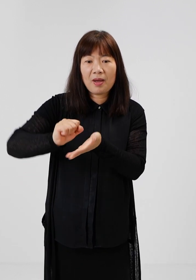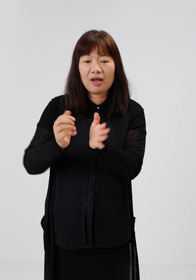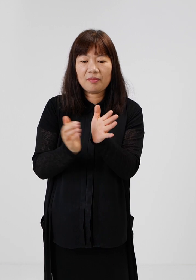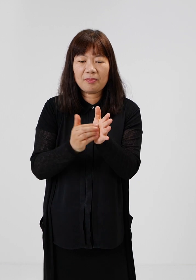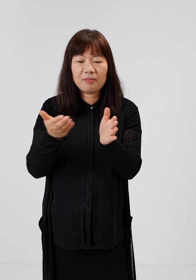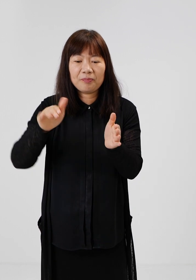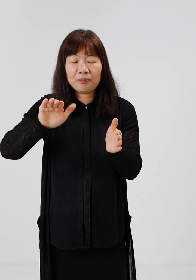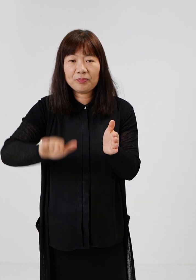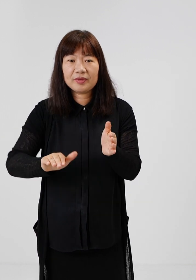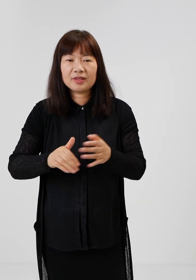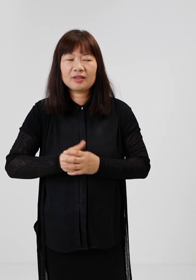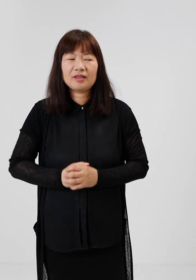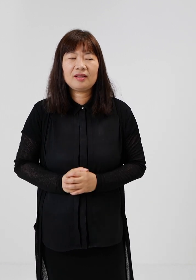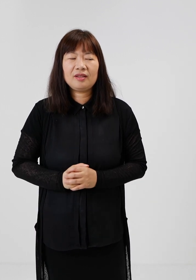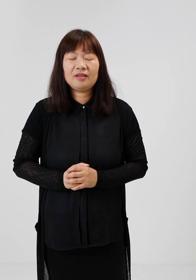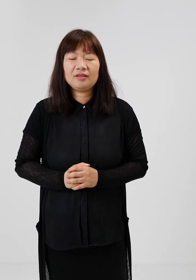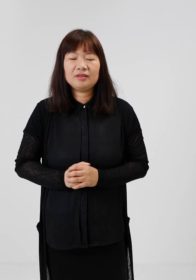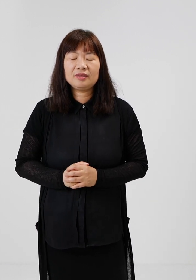받는데